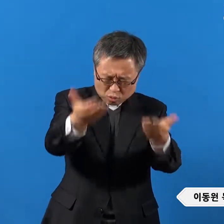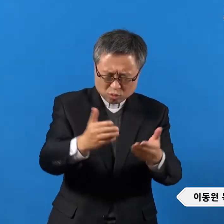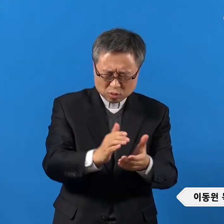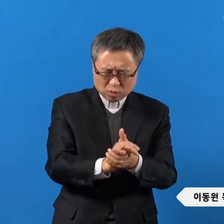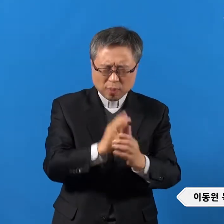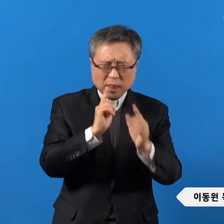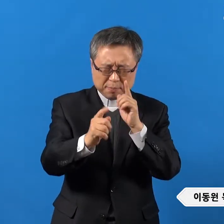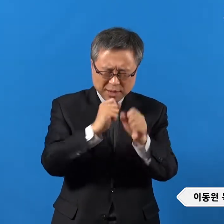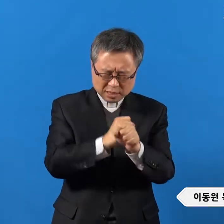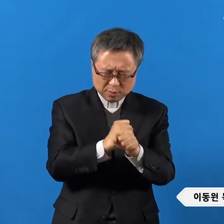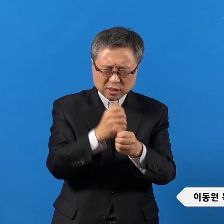말씀하시는 그분.